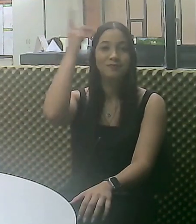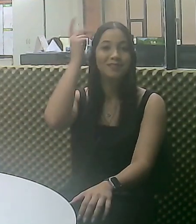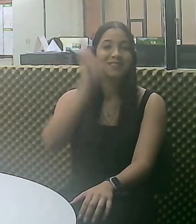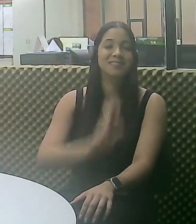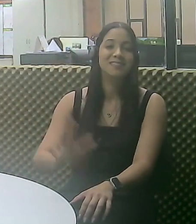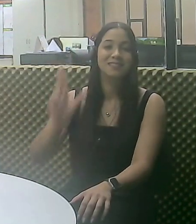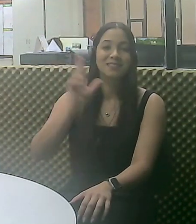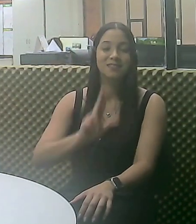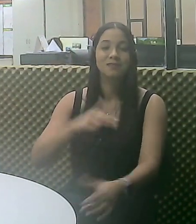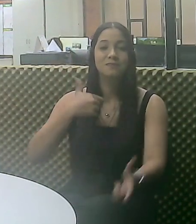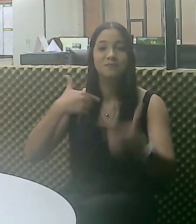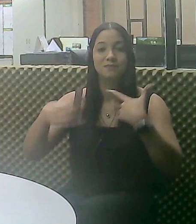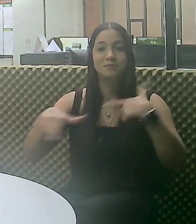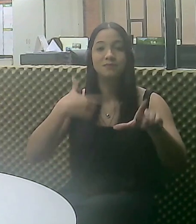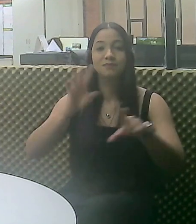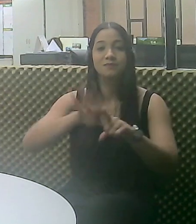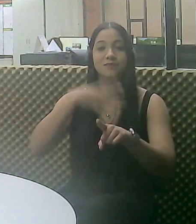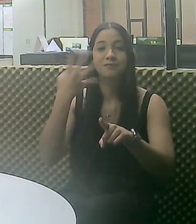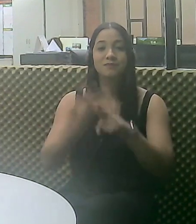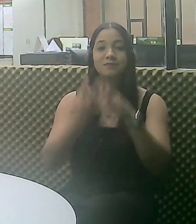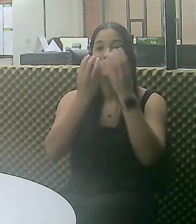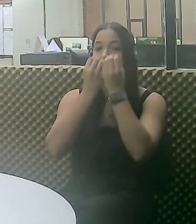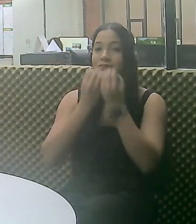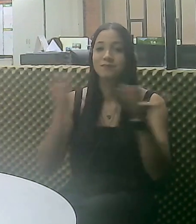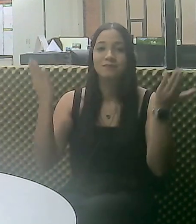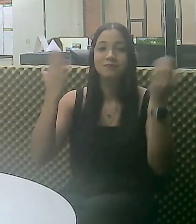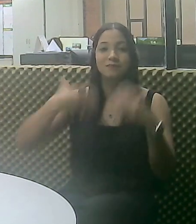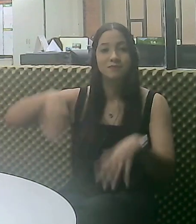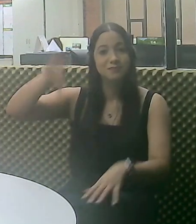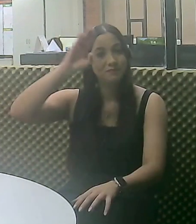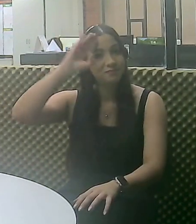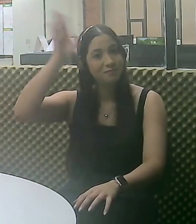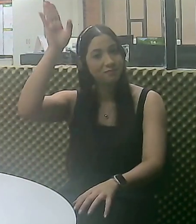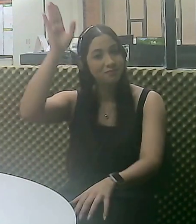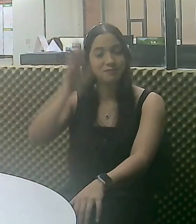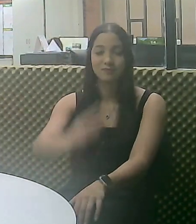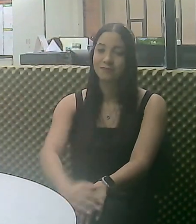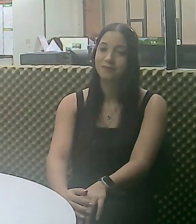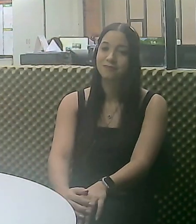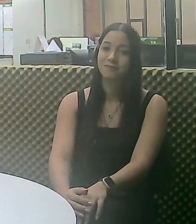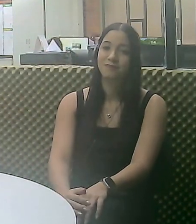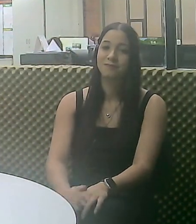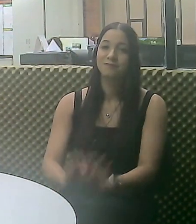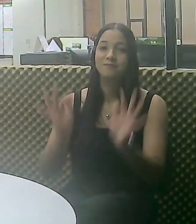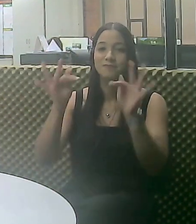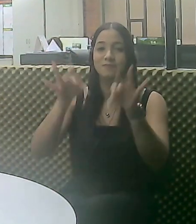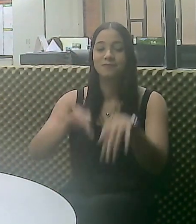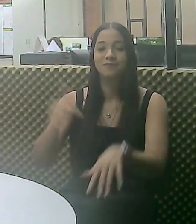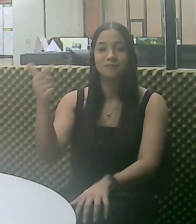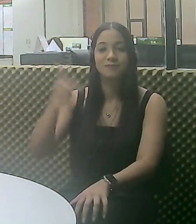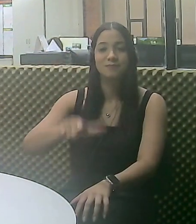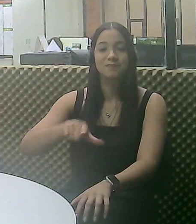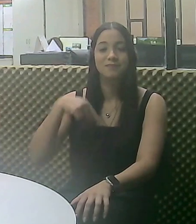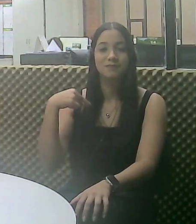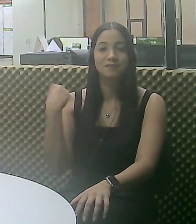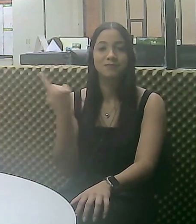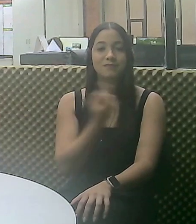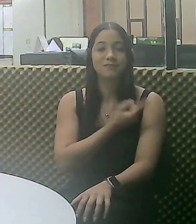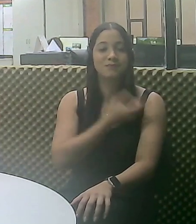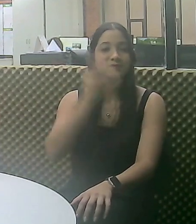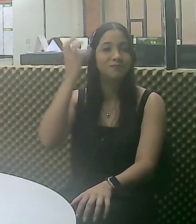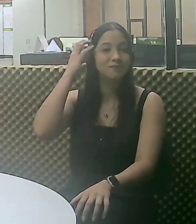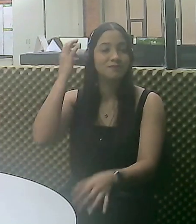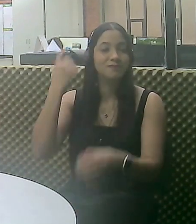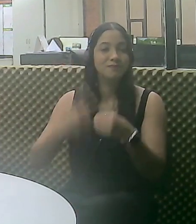Kalimann. Prefeitura de Uberlândia. Fazer mais, fazer bem. Até a próxima. Fica por aqui mais uma edição